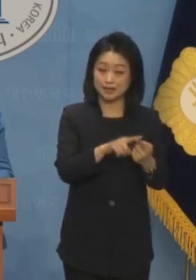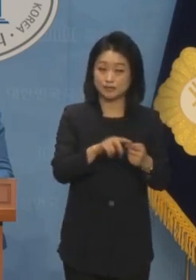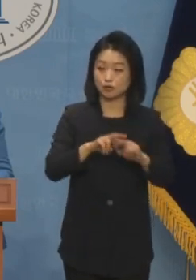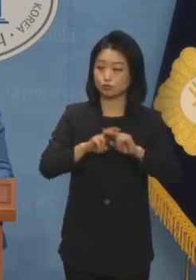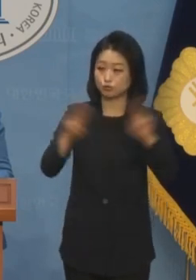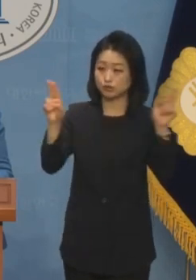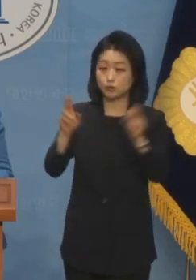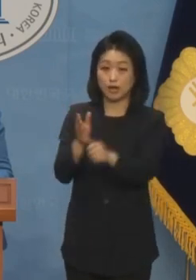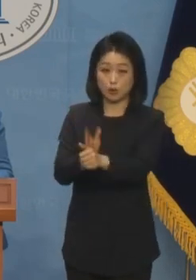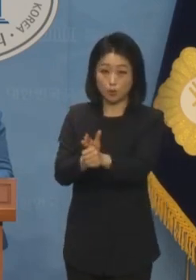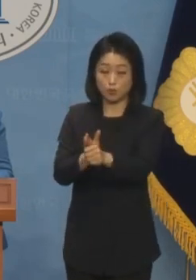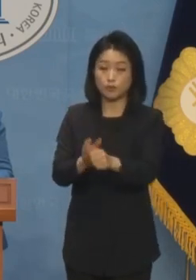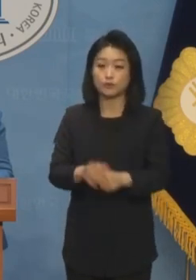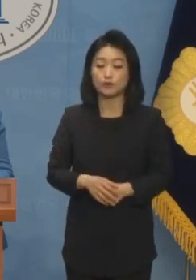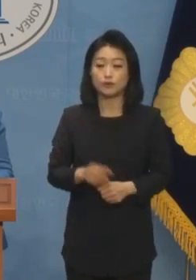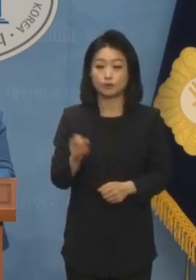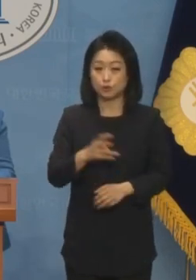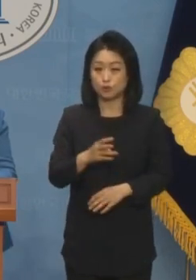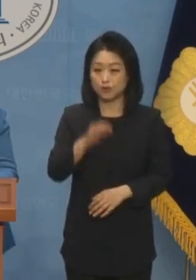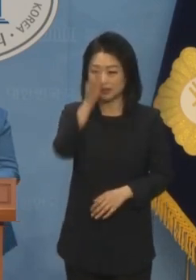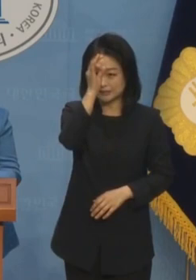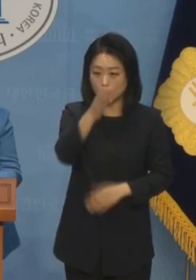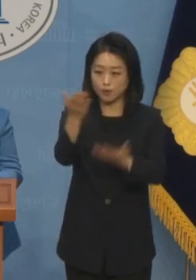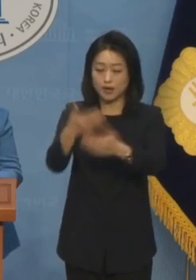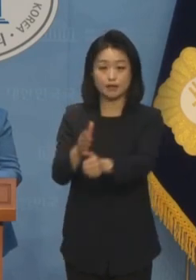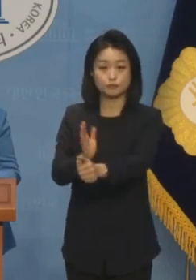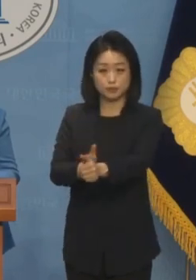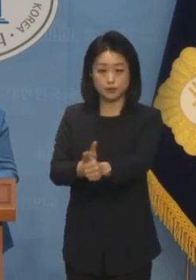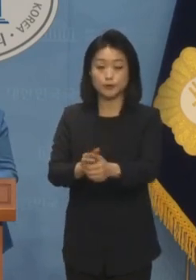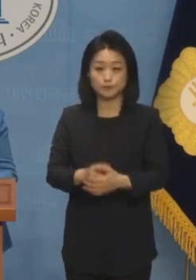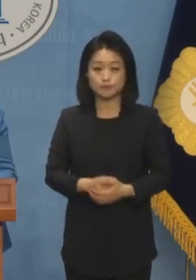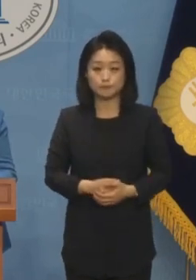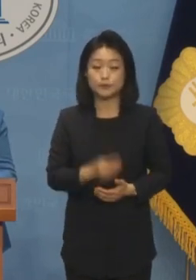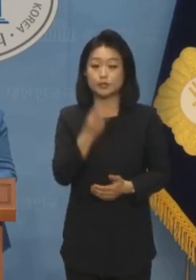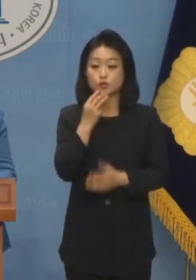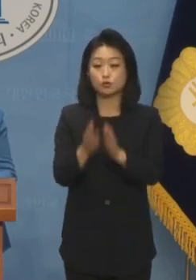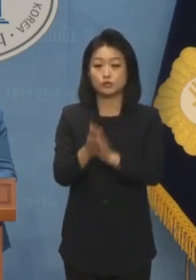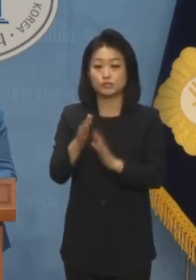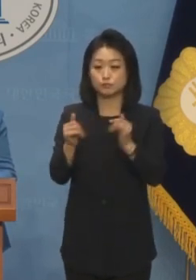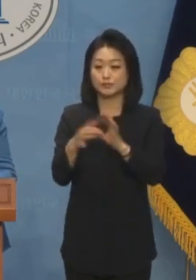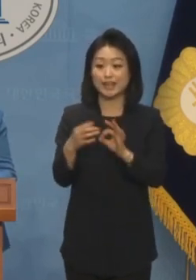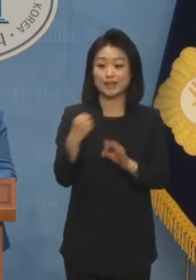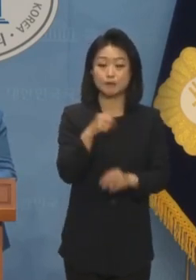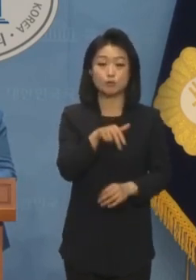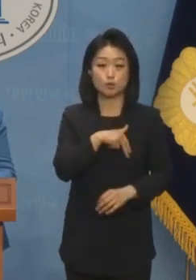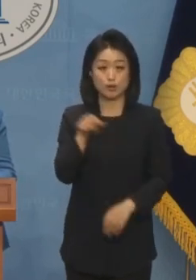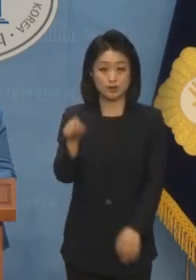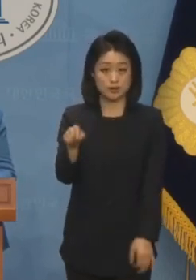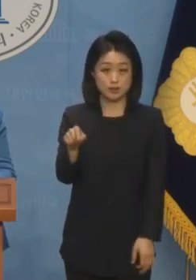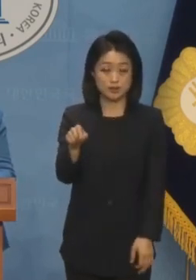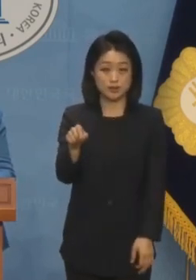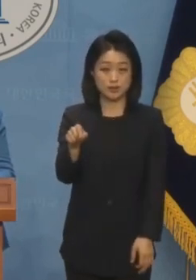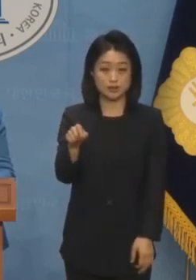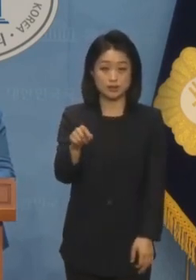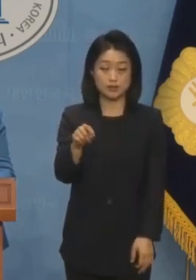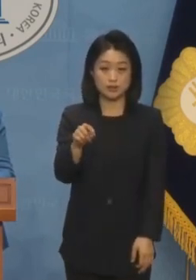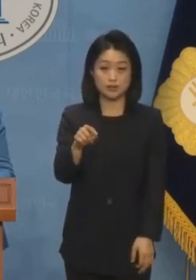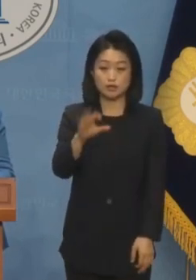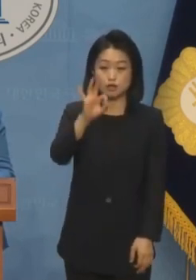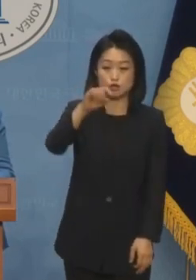국민 앞에 사과하고 중단할 것을 촉구하며 서울시 국힘당 의원들은 우길기